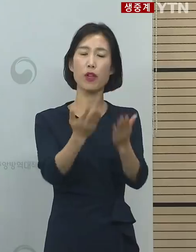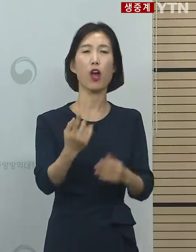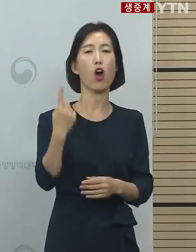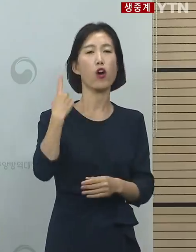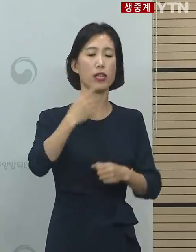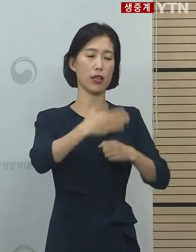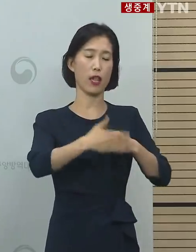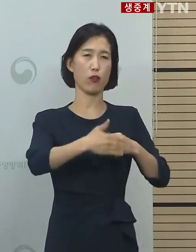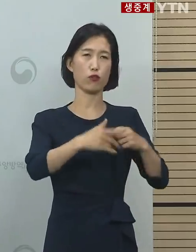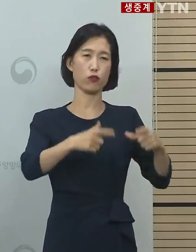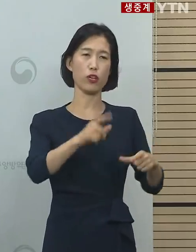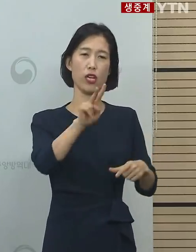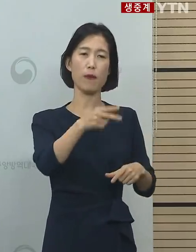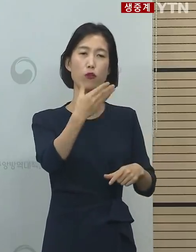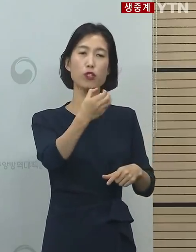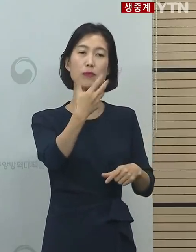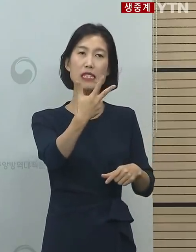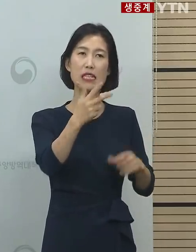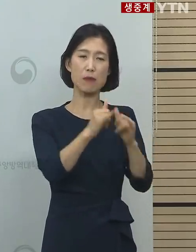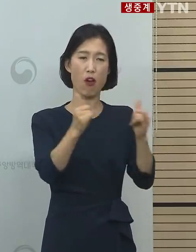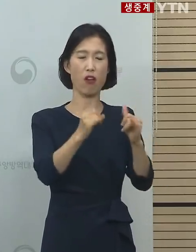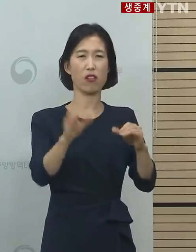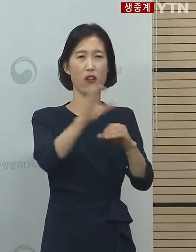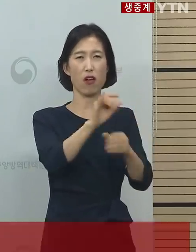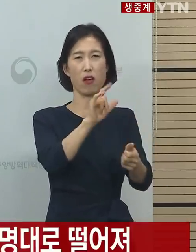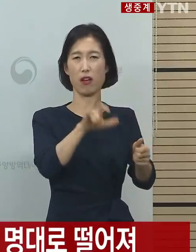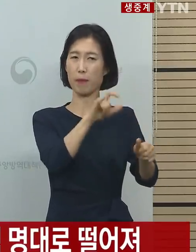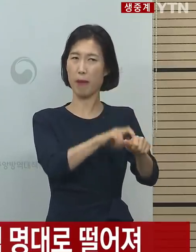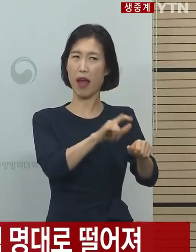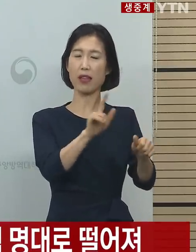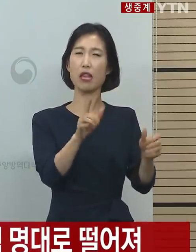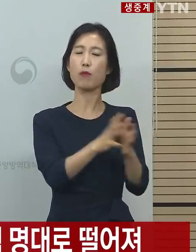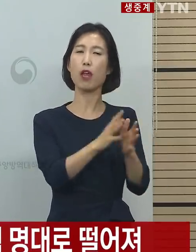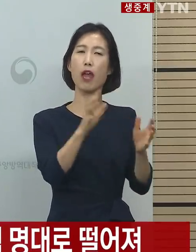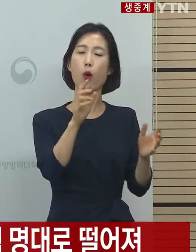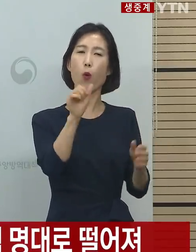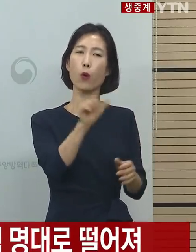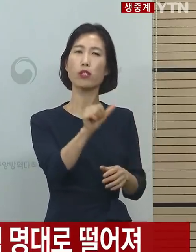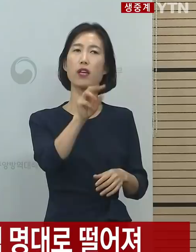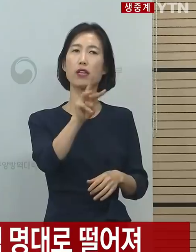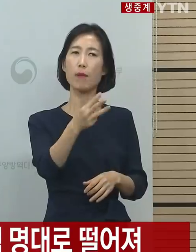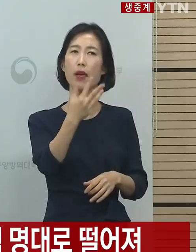어제는 대구 지역에서 297명이 증가하여